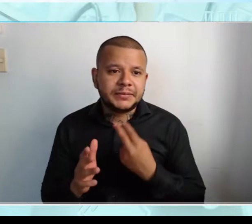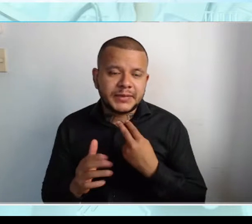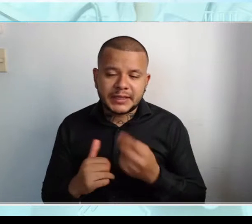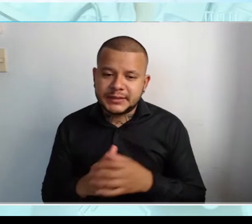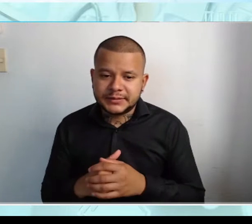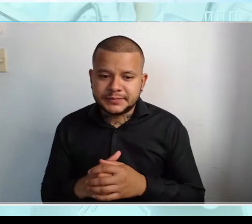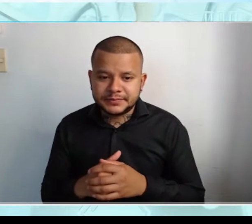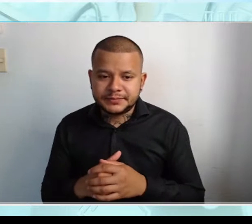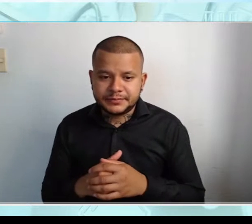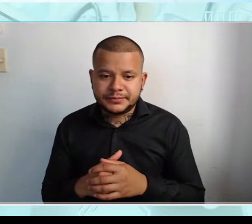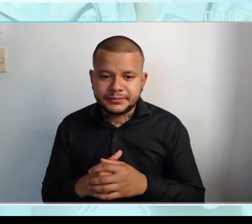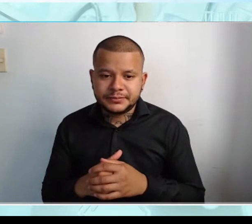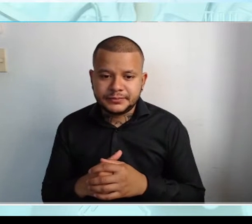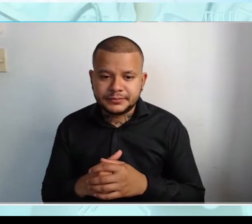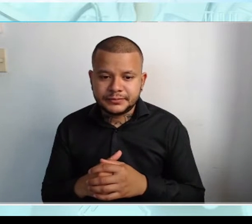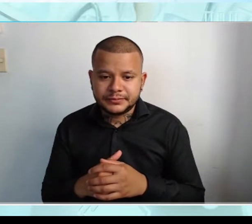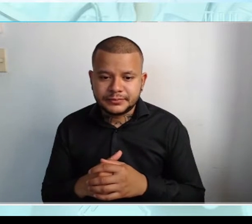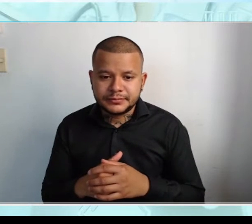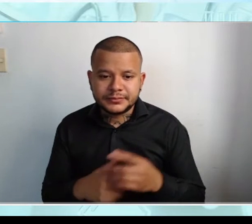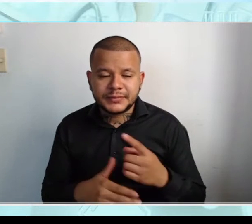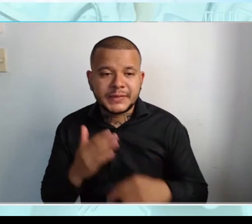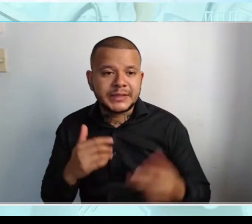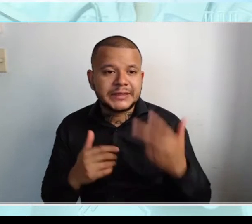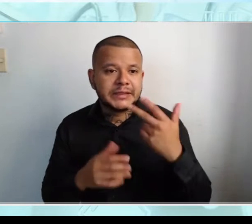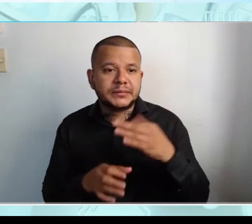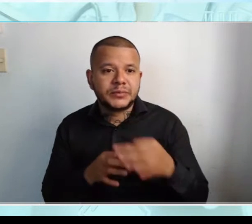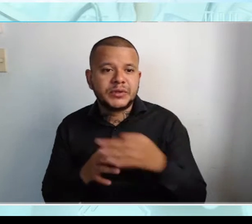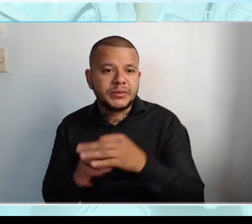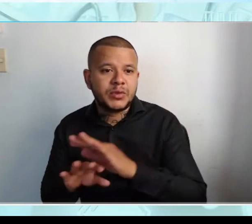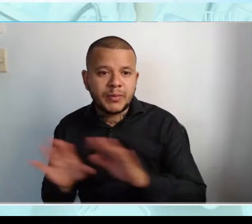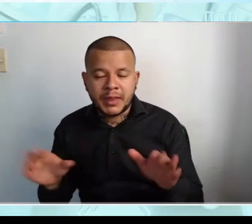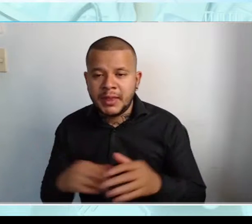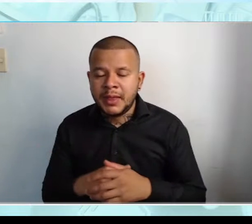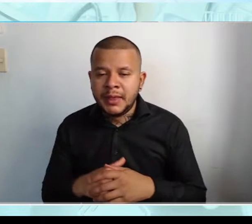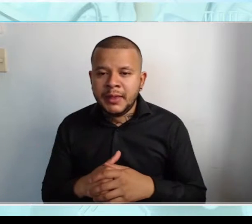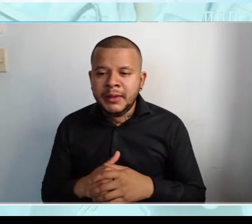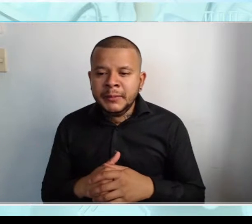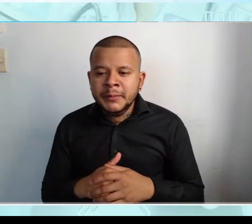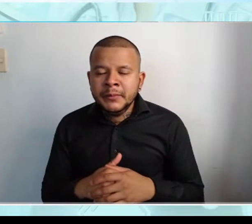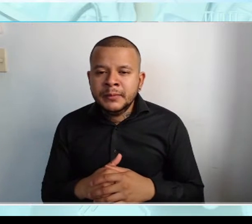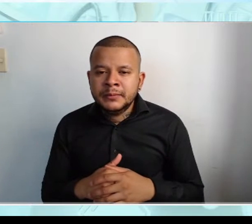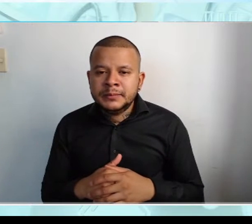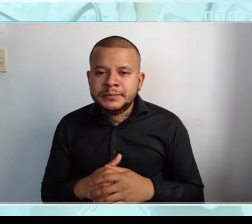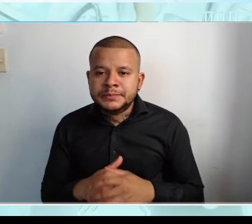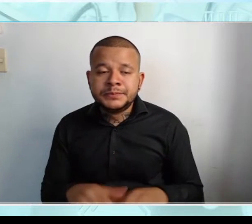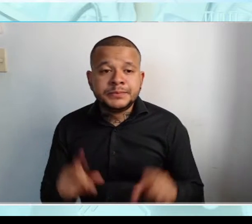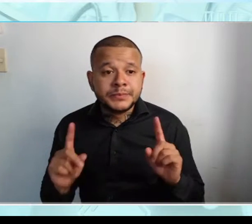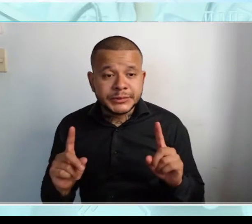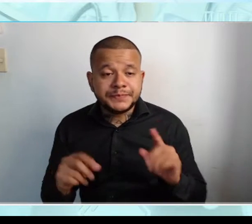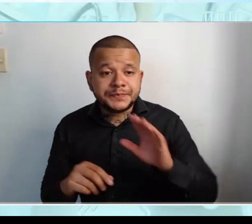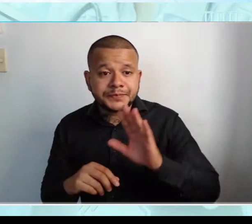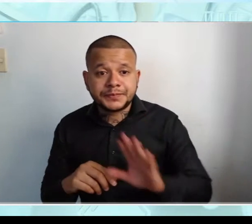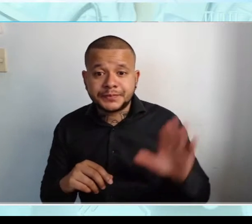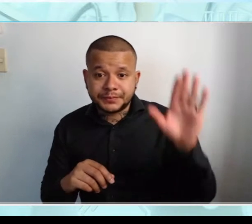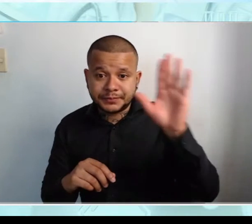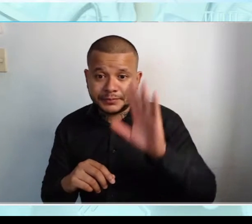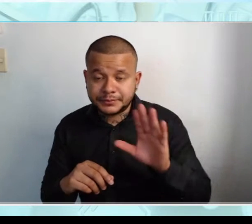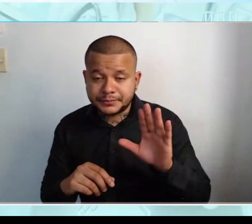este momento de solamente 3 municipios. A pesar de eso, digamos, en el departamento, una vez recibido